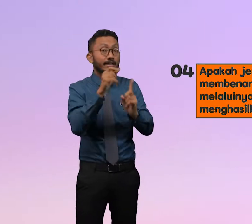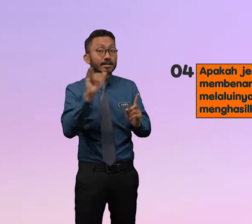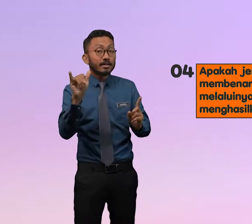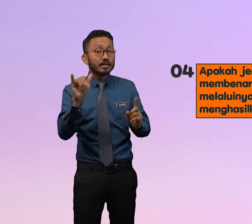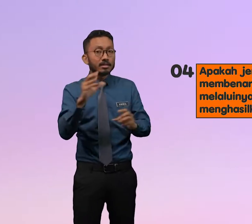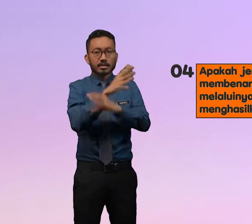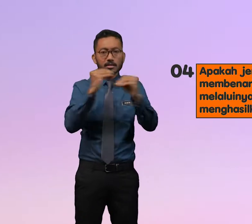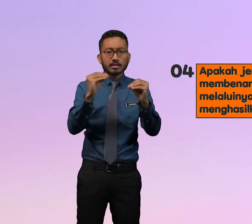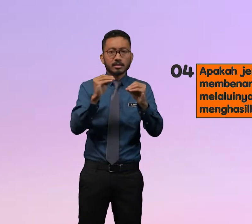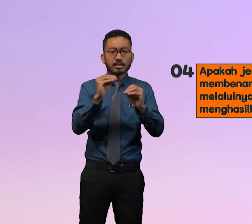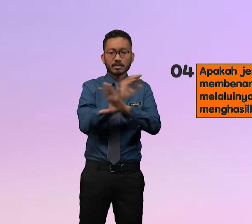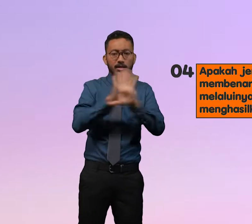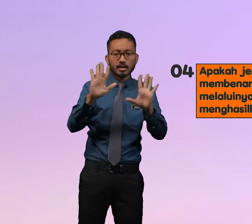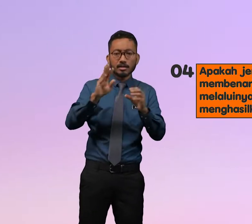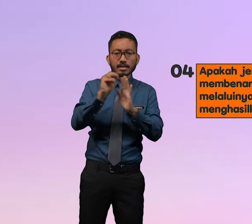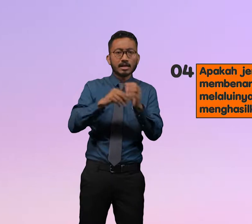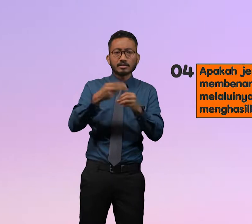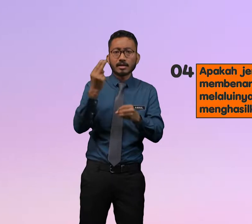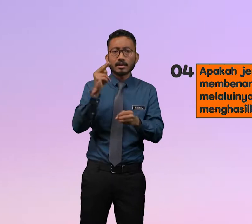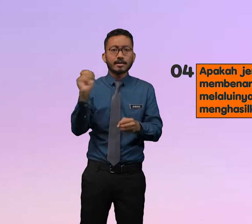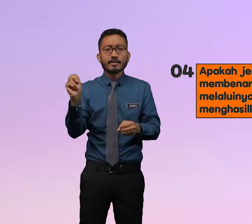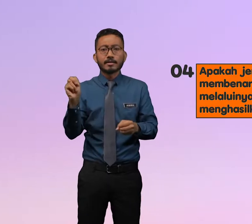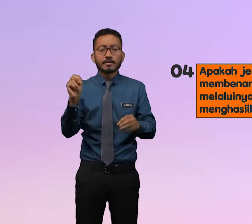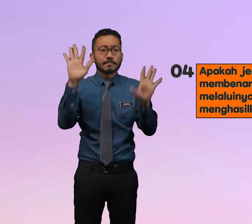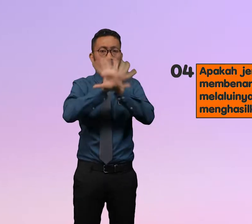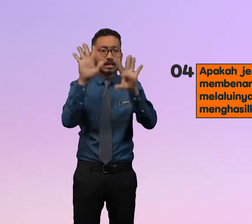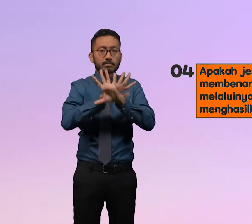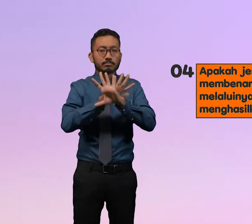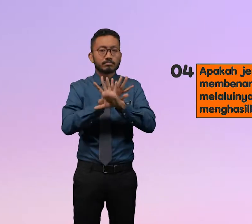nak dan tak menghasilkan bayar-bayar.